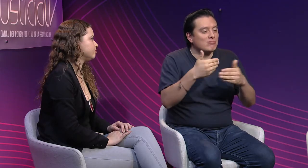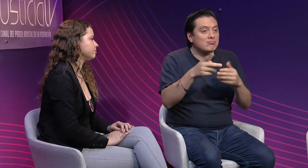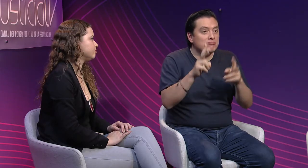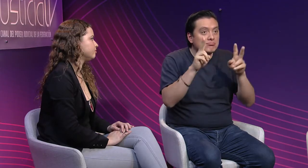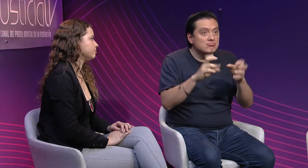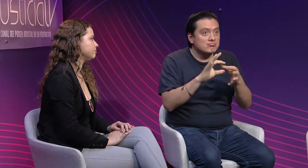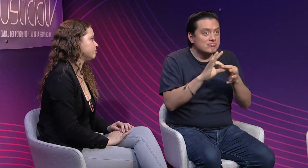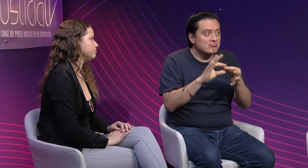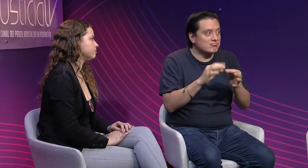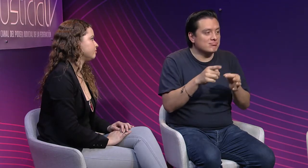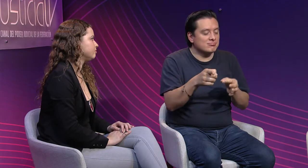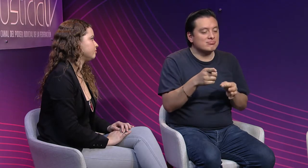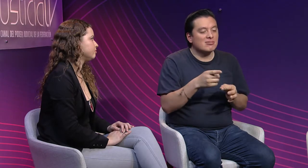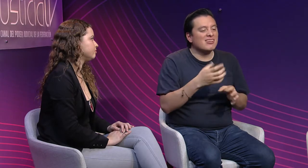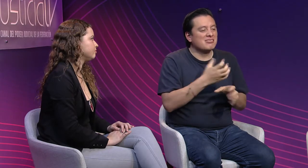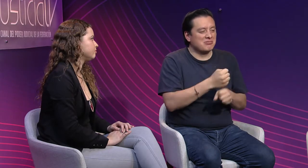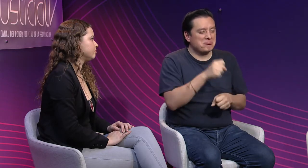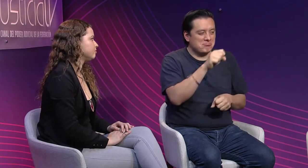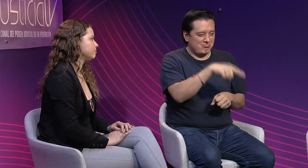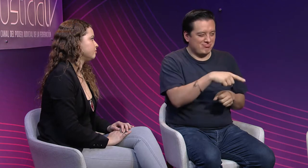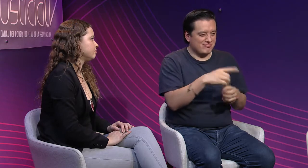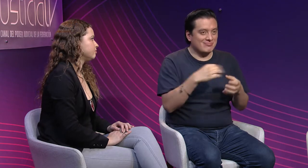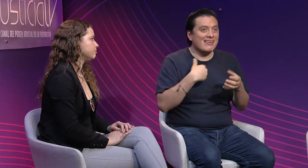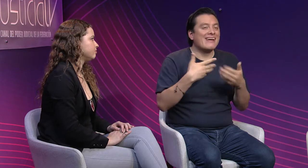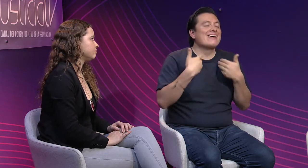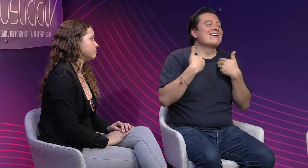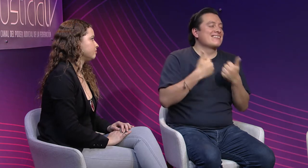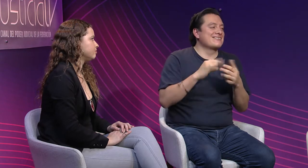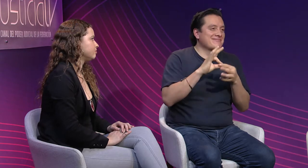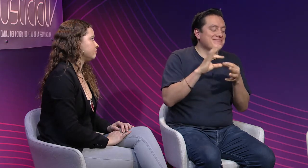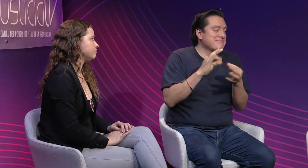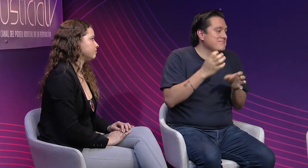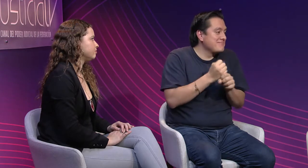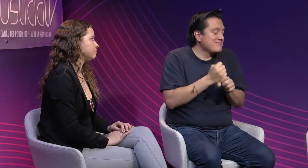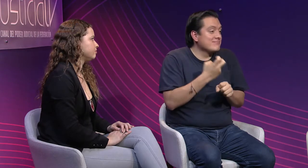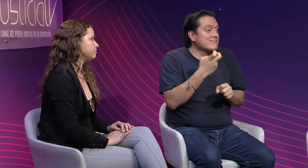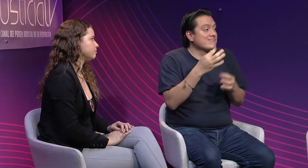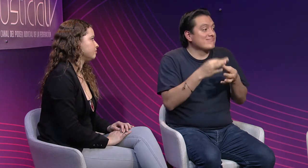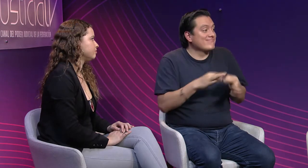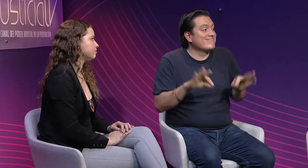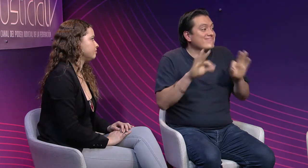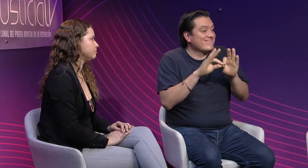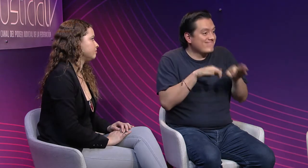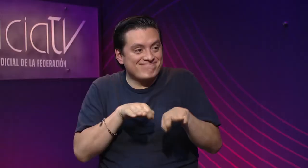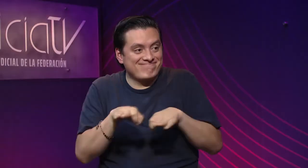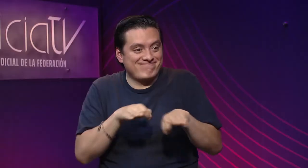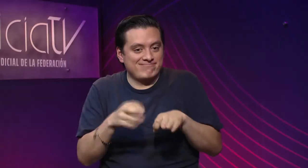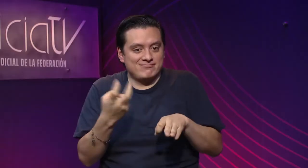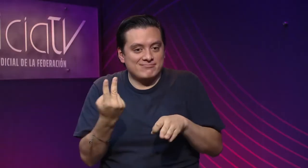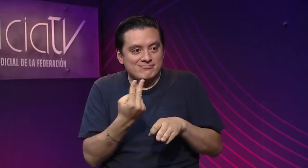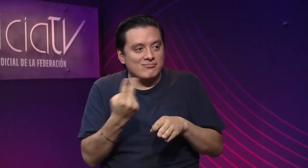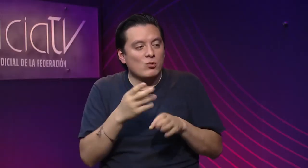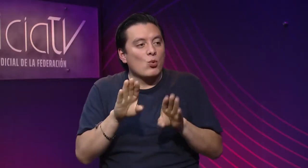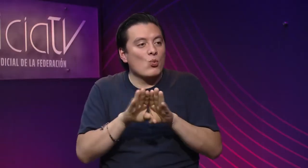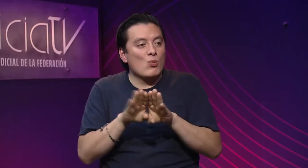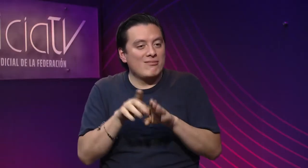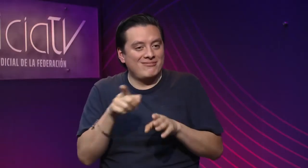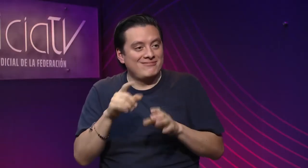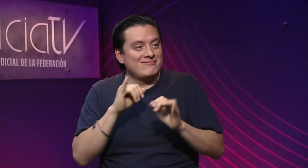estamos generando incluso neologismos en señas, neologismos que yo estoy utilizando a lo largo de mi maestría. Creo que